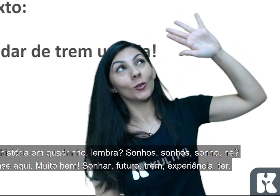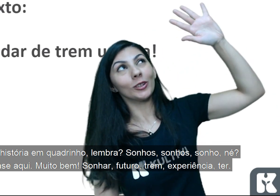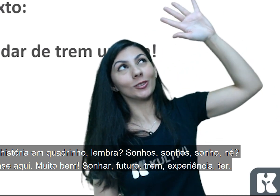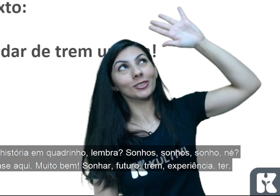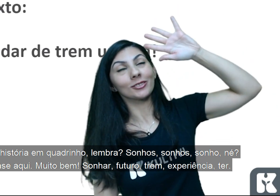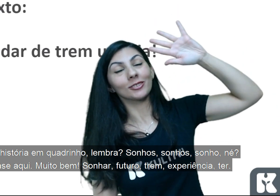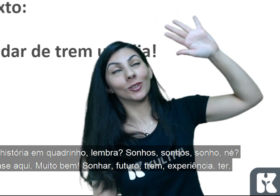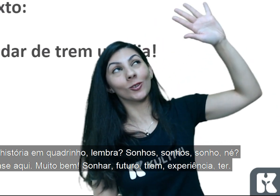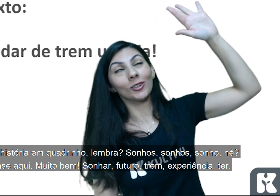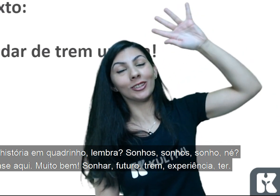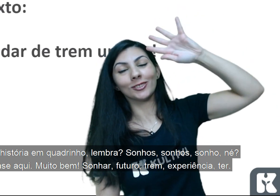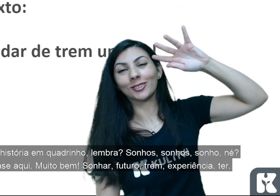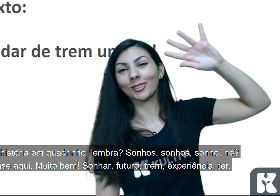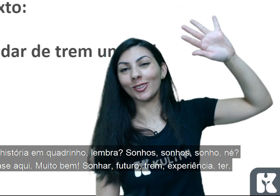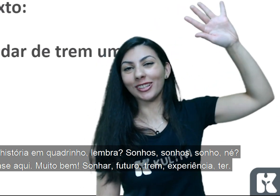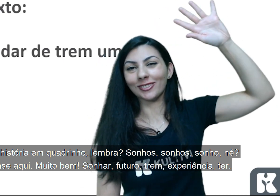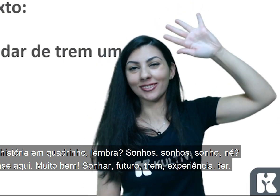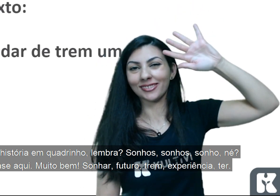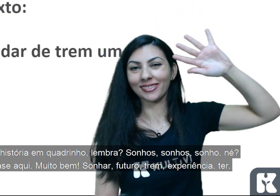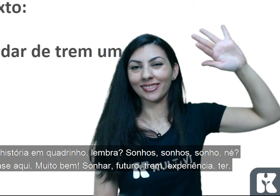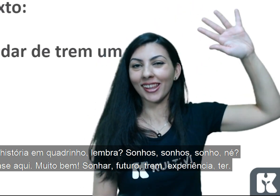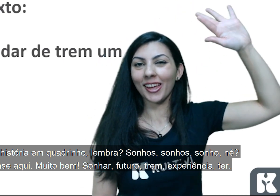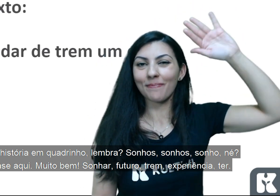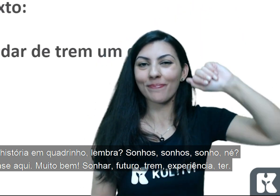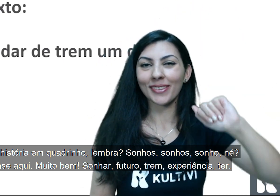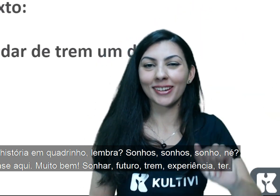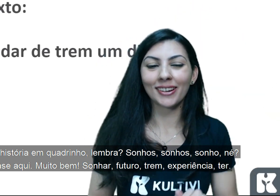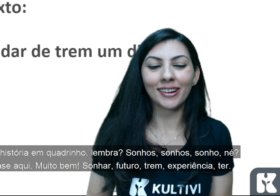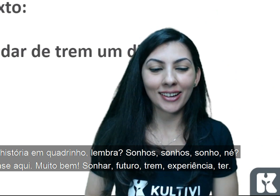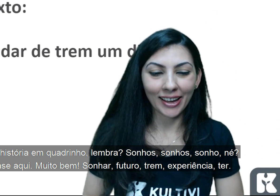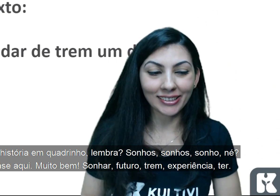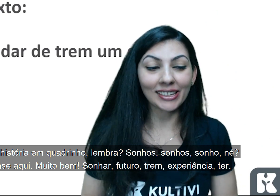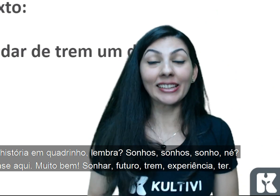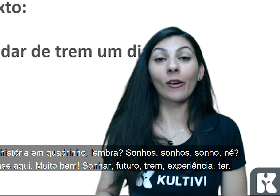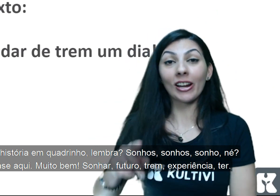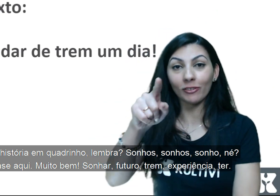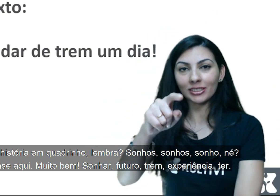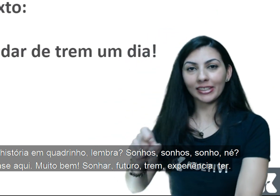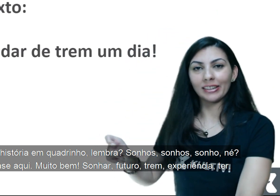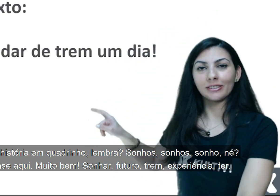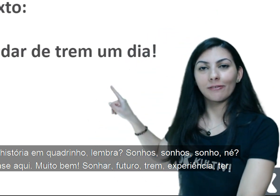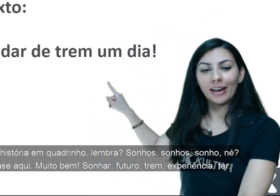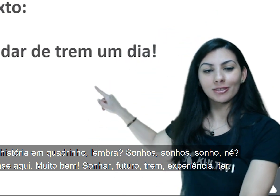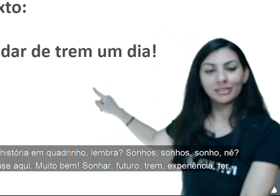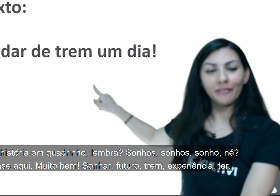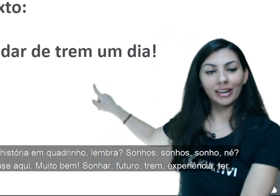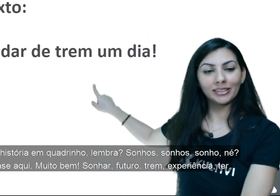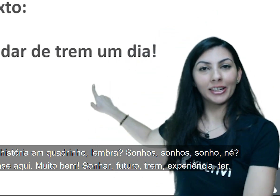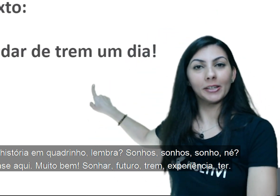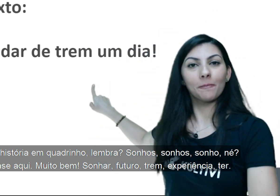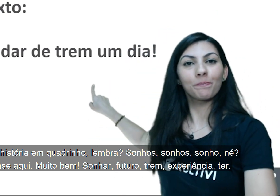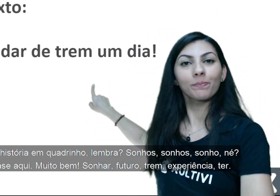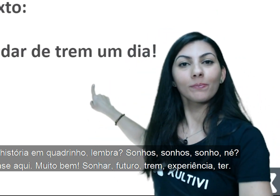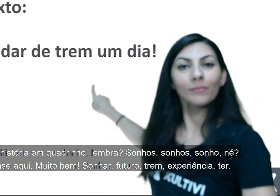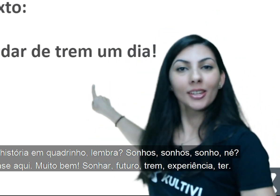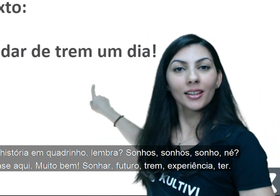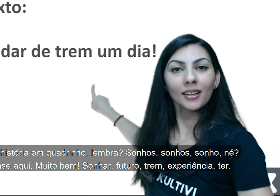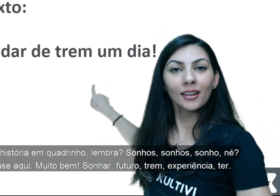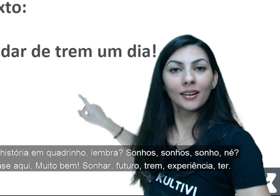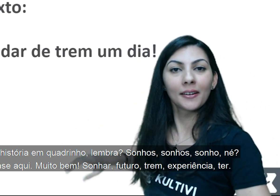Sonho Sonho Sonho Né? Excelente, agora é vocês Faça essa frase aqui